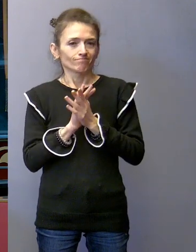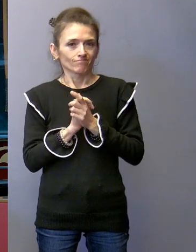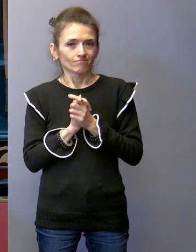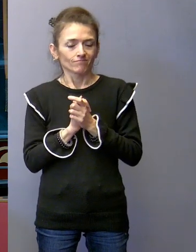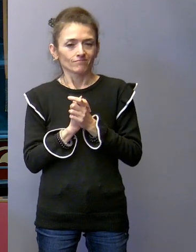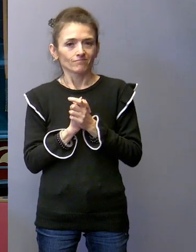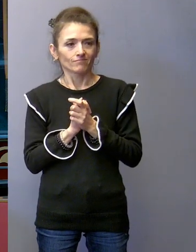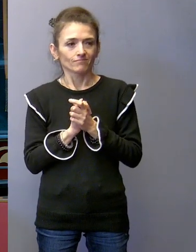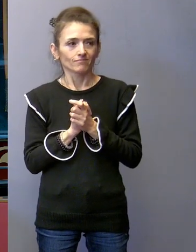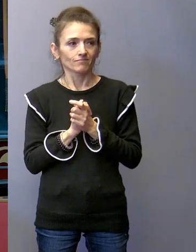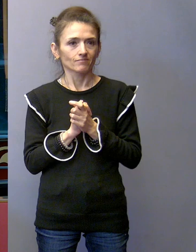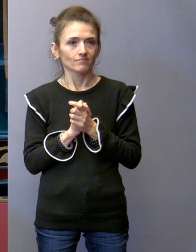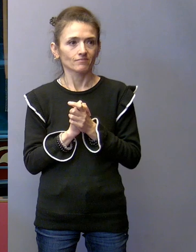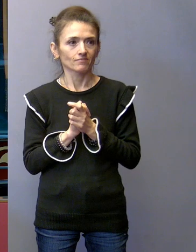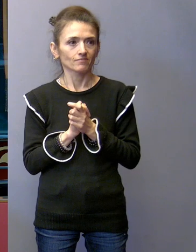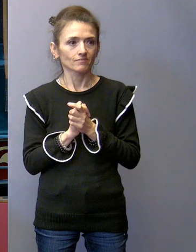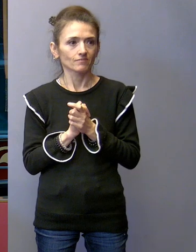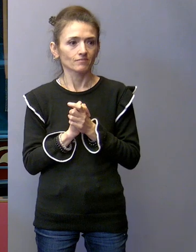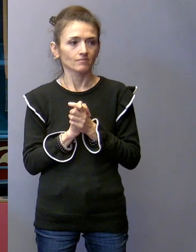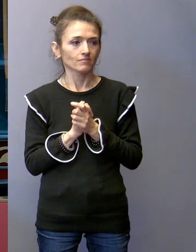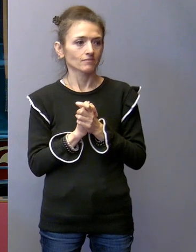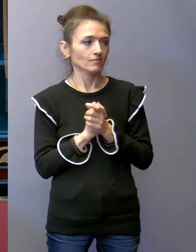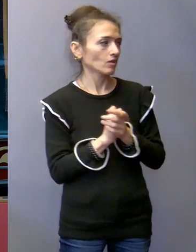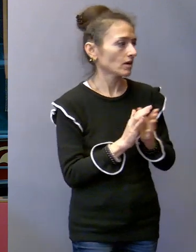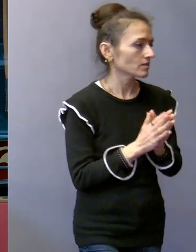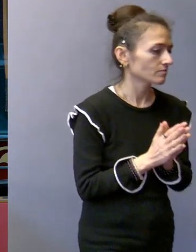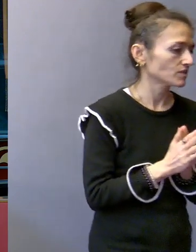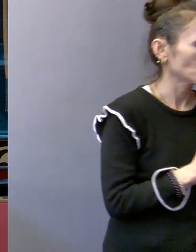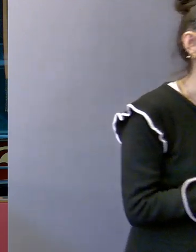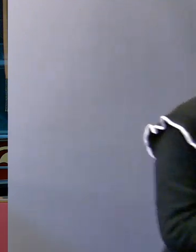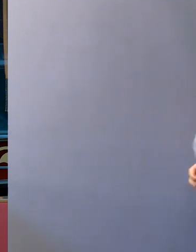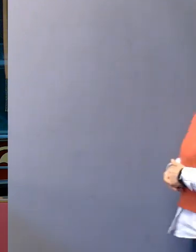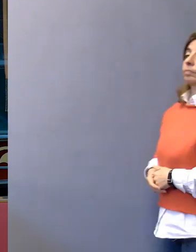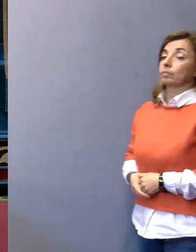cortesia allora riprendiamo un attimo posto